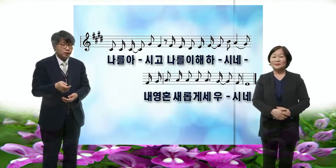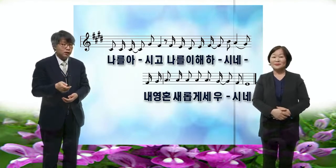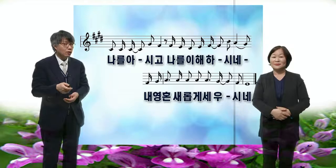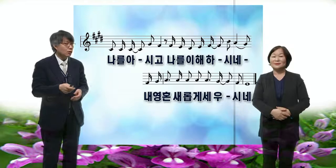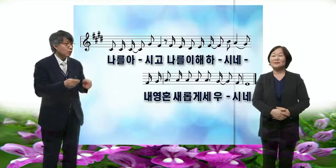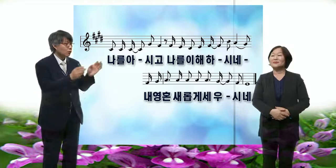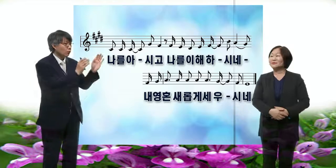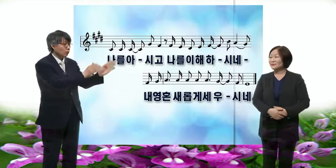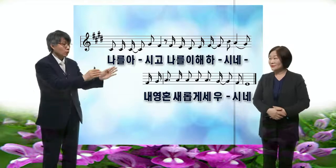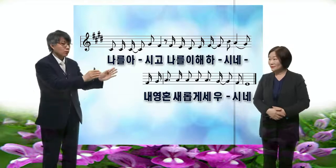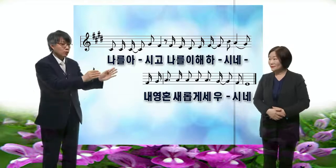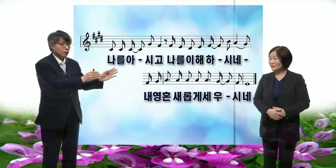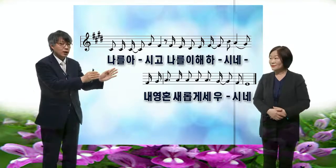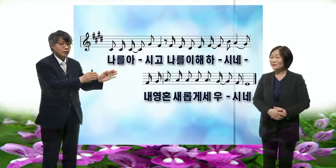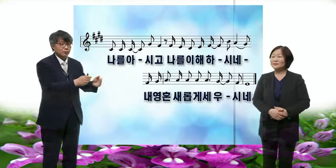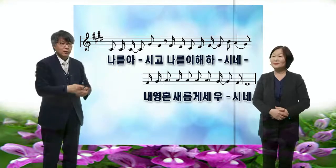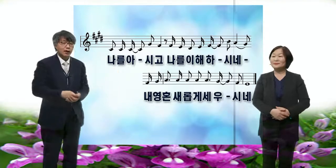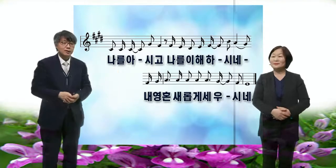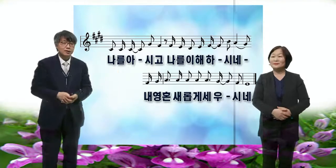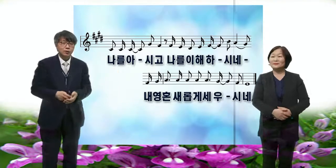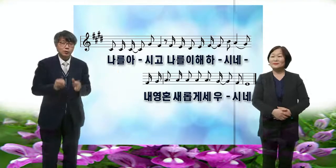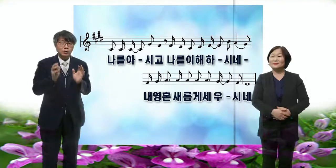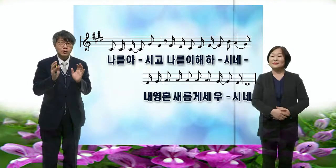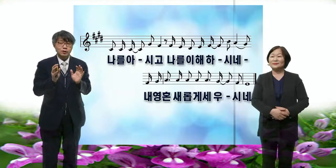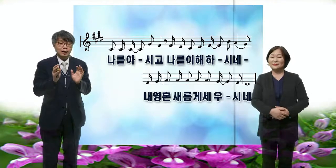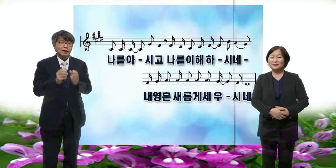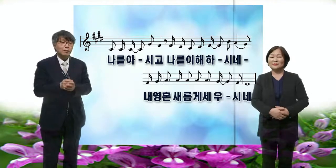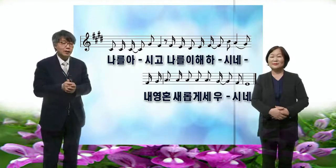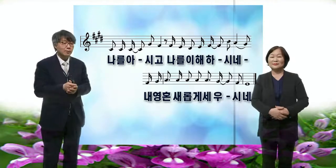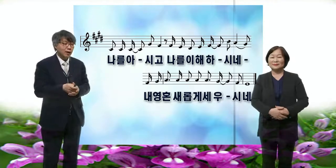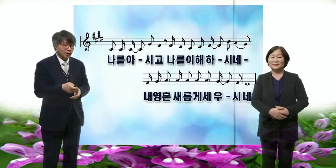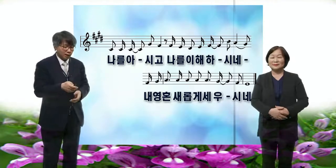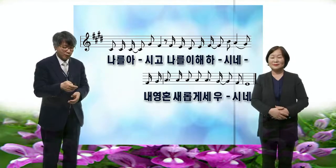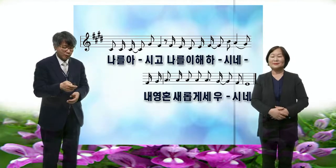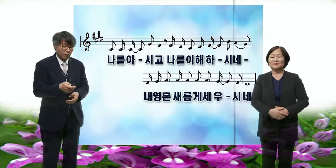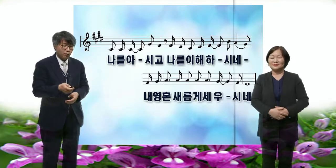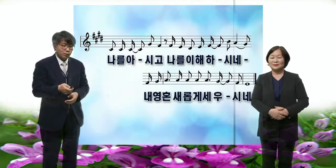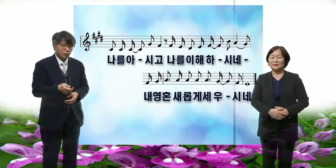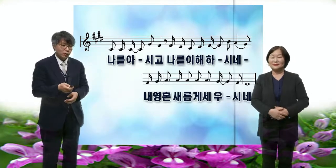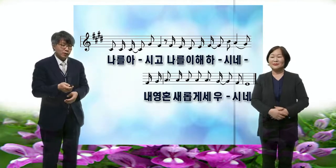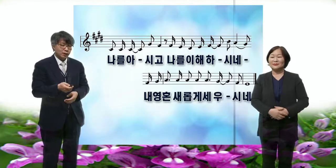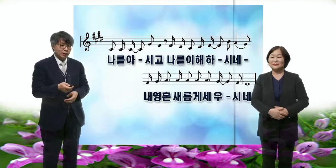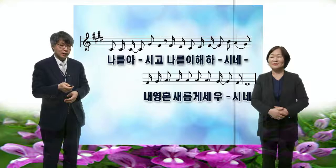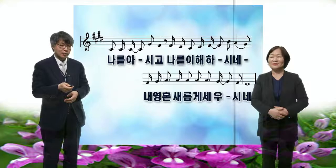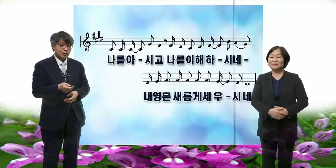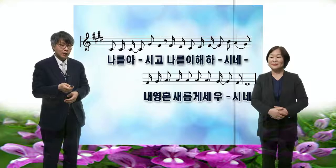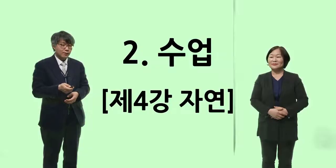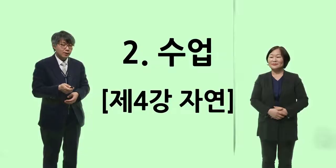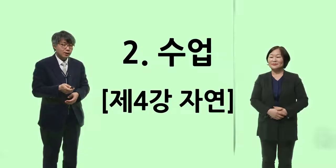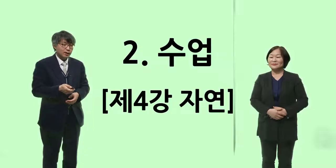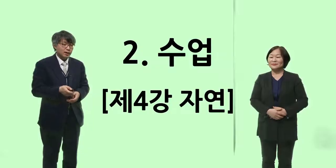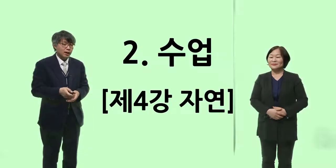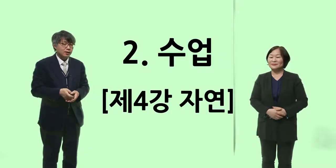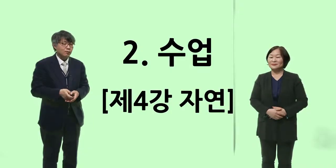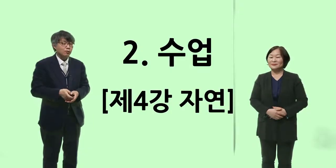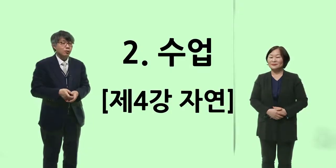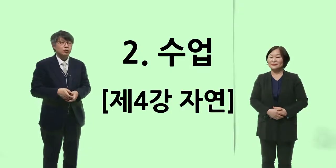있는데요. 요 권사님 하시는 대로 단어만 담백하게 한번 배워보시면 될 것 같습니다. 자, 그다음 오늘